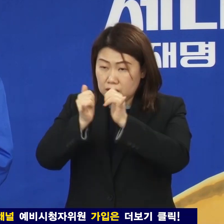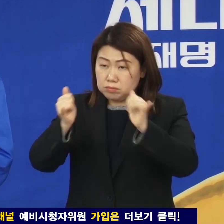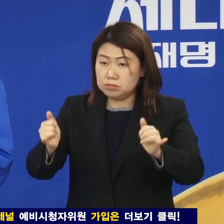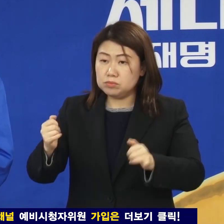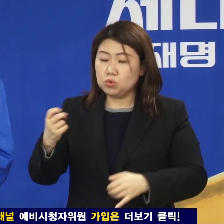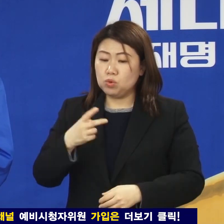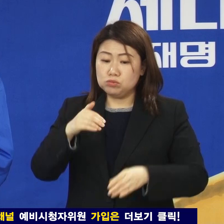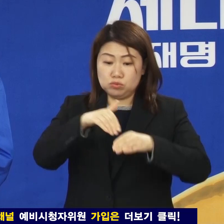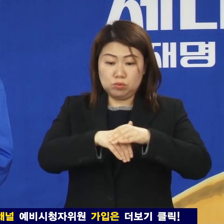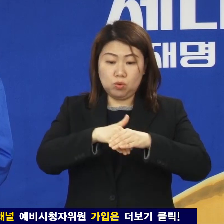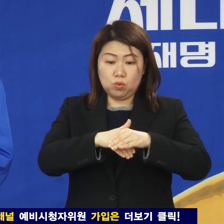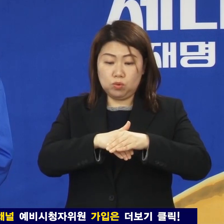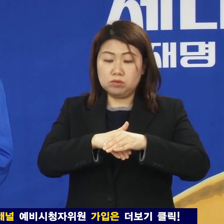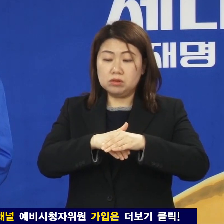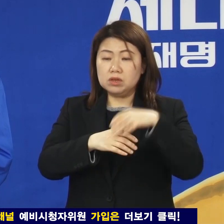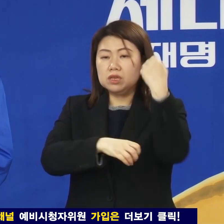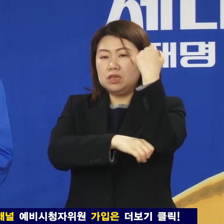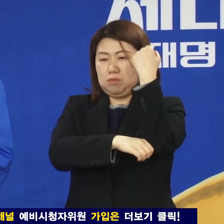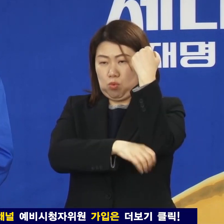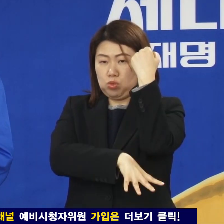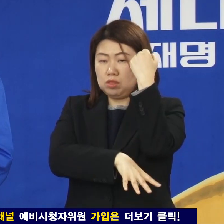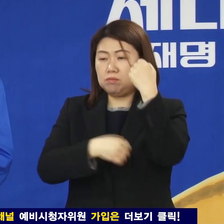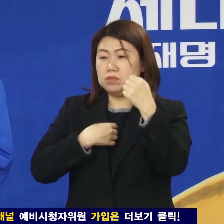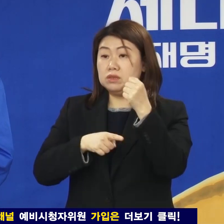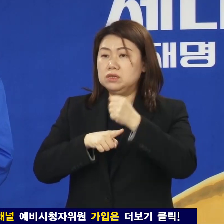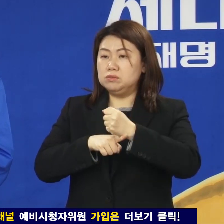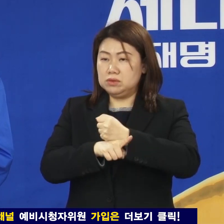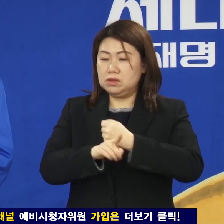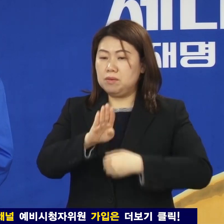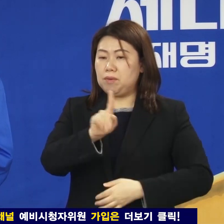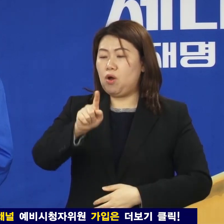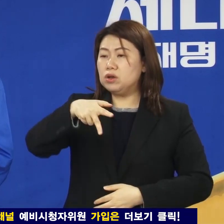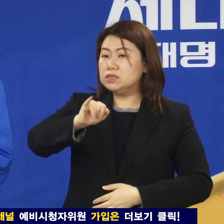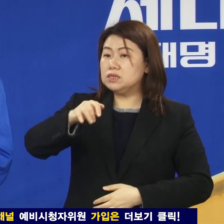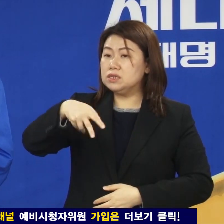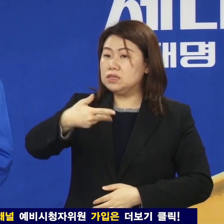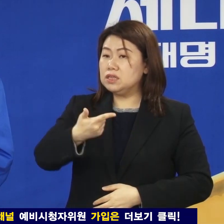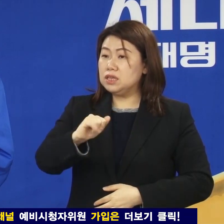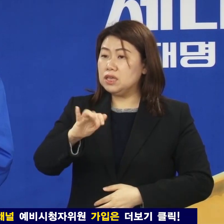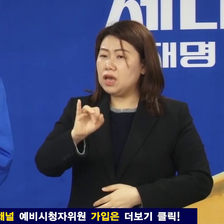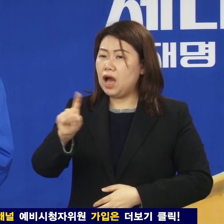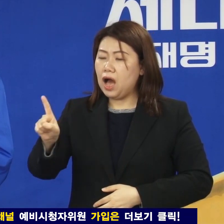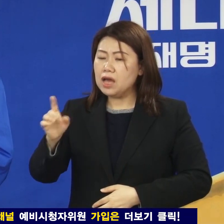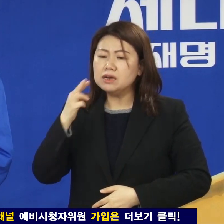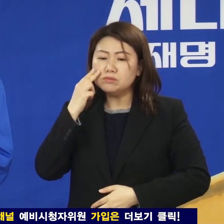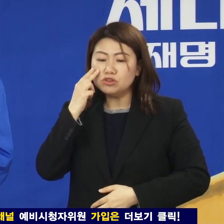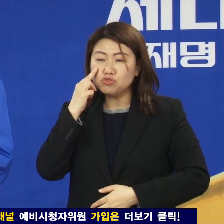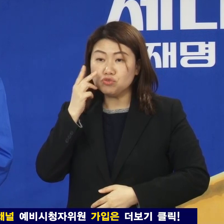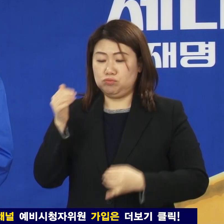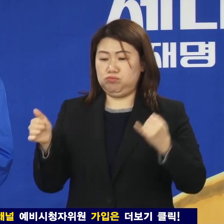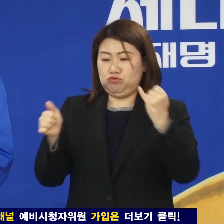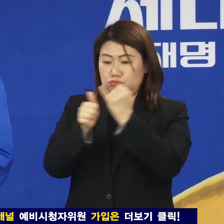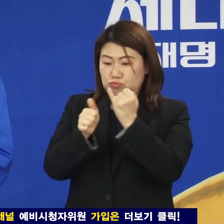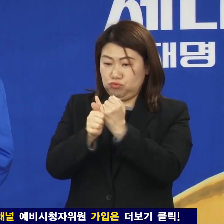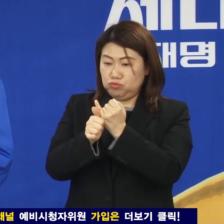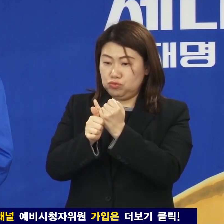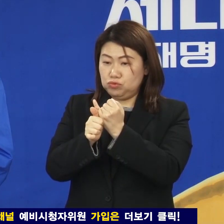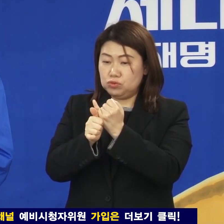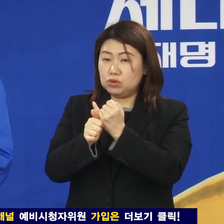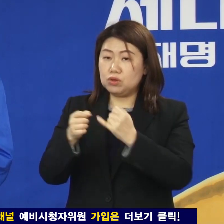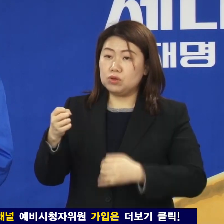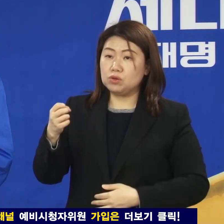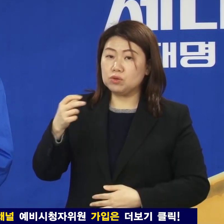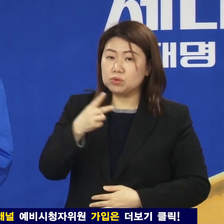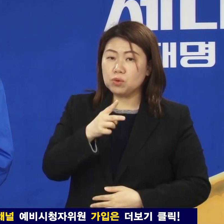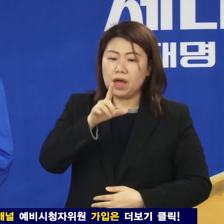의무이자 권리 라며 투표소를 찾은 미국 버지니아에 70대 노부부 1시간을 차로 달려 미국 la